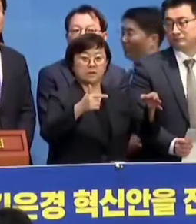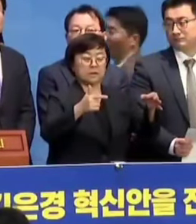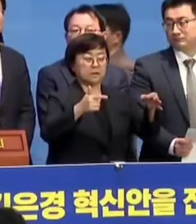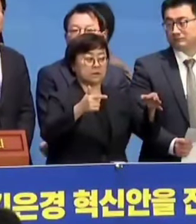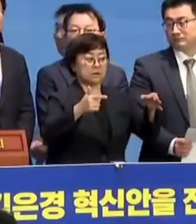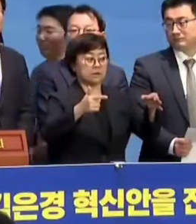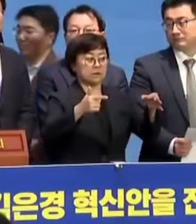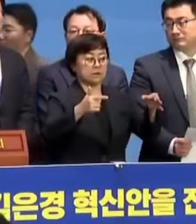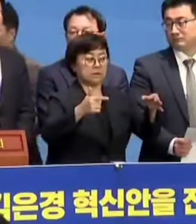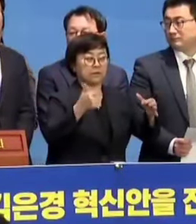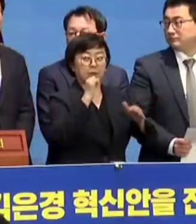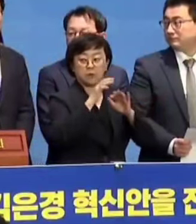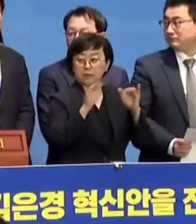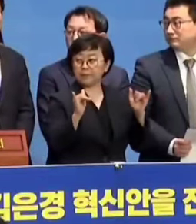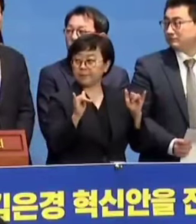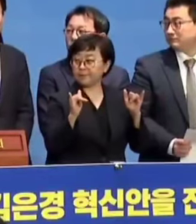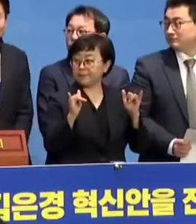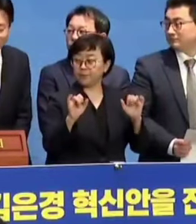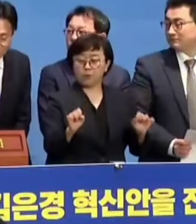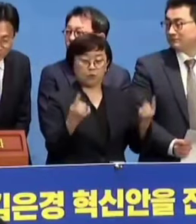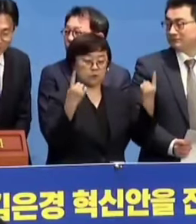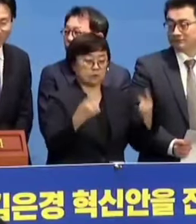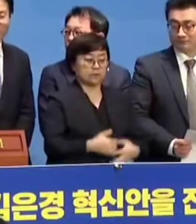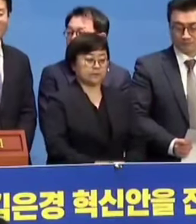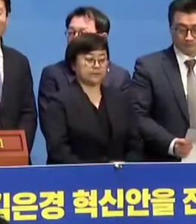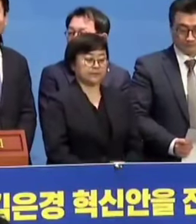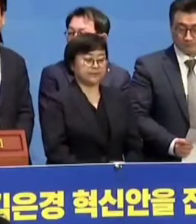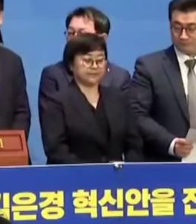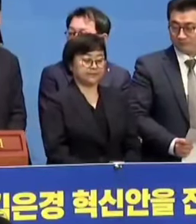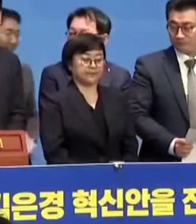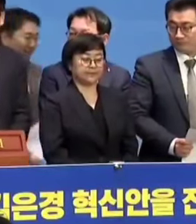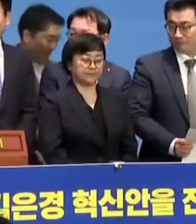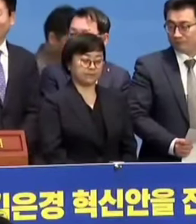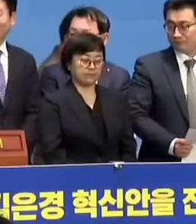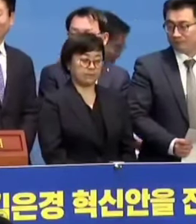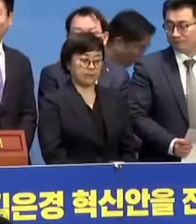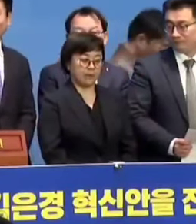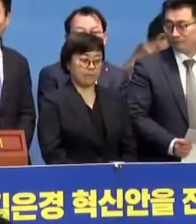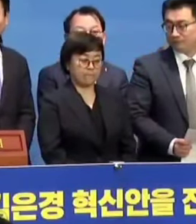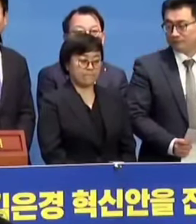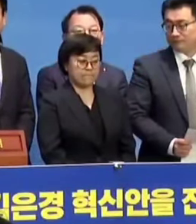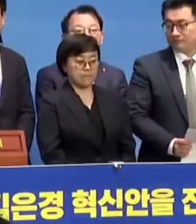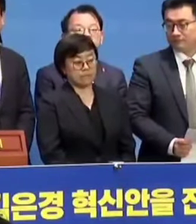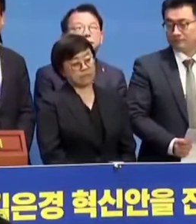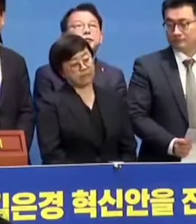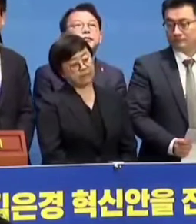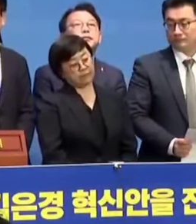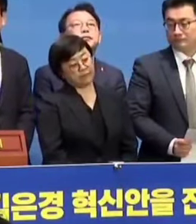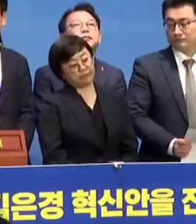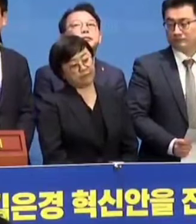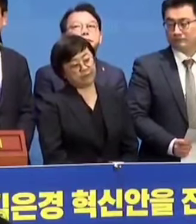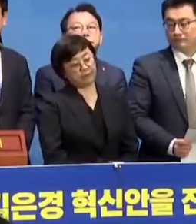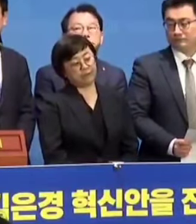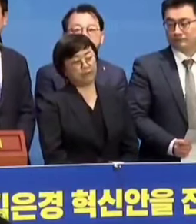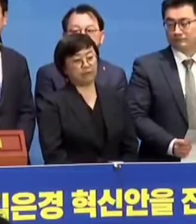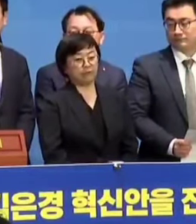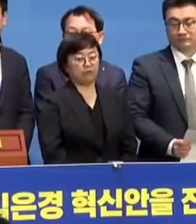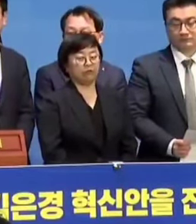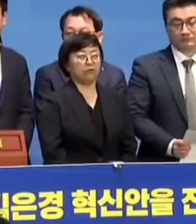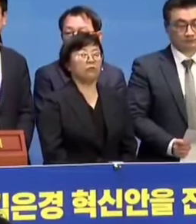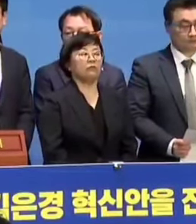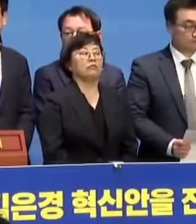상임위원이자 변호사님 오셨습니다. 네, 좋습니다. 네네. 네. 그리고